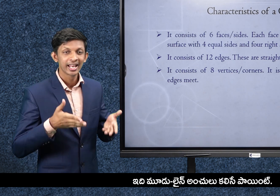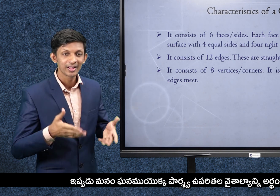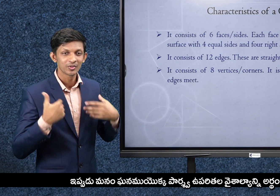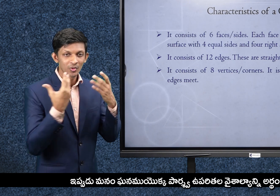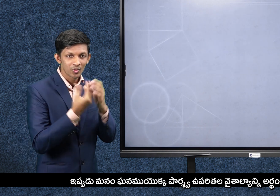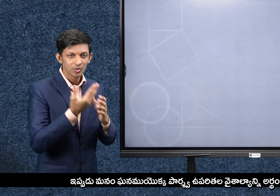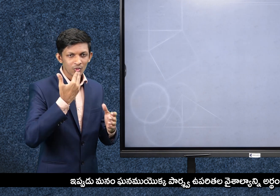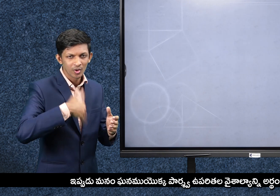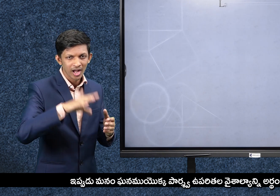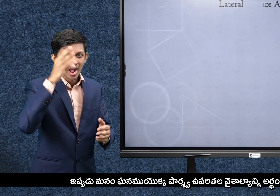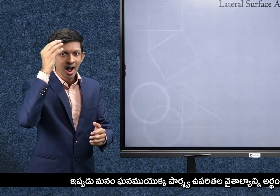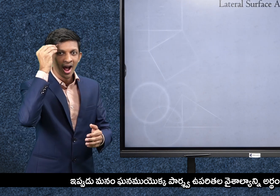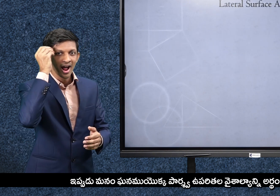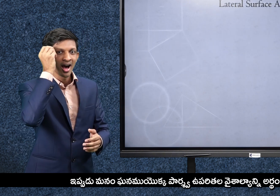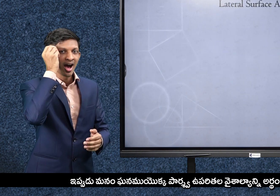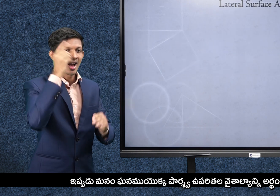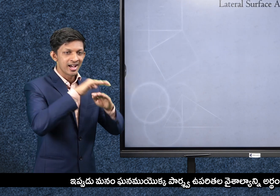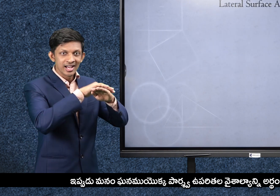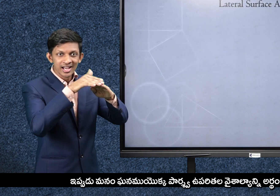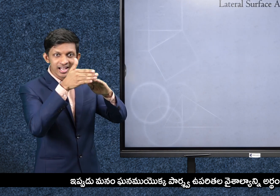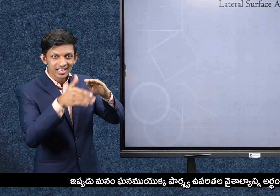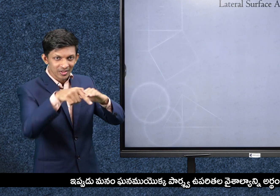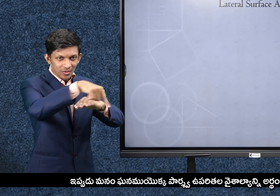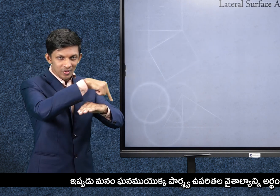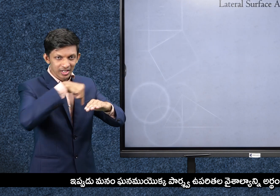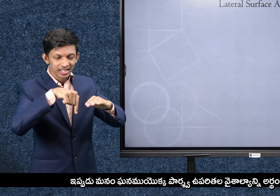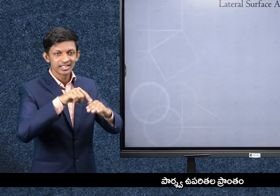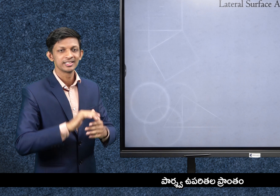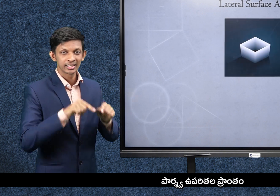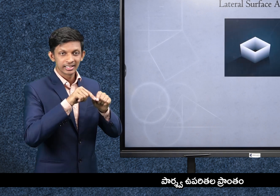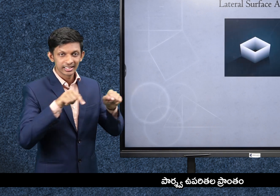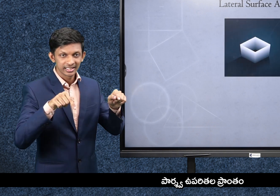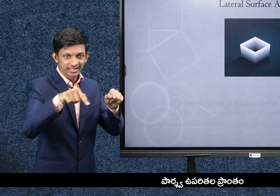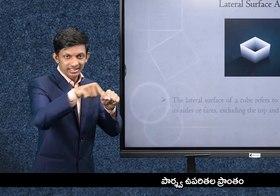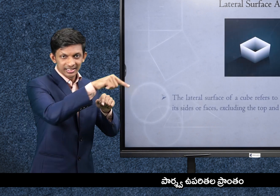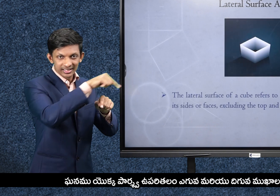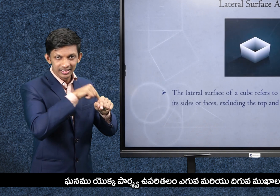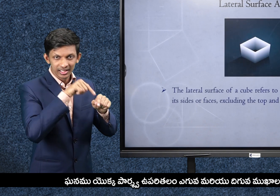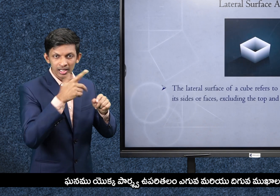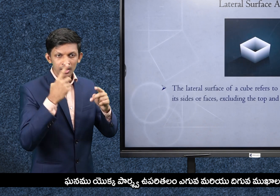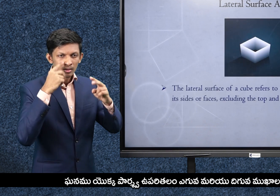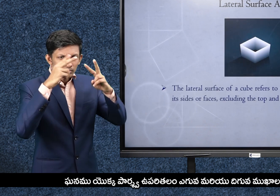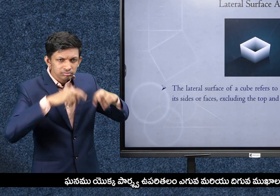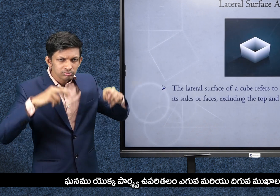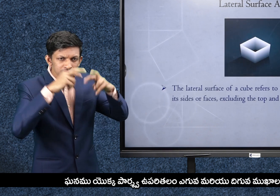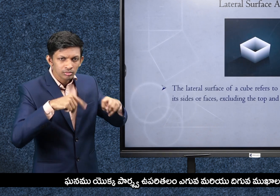ఇప్పుడు మనం ఘనము యొక్క పార్శ్వ ఉపరితల వైశాల్యాన్ని అర్థం చేస్తాం. పార్శ్వ ఉపరితల ప్రాంతం. ఘనము యొక్క పార్శ్వ